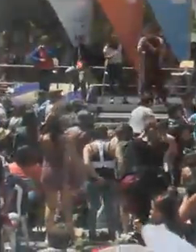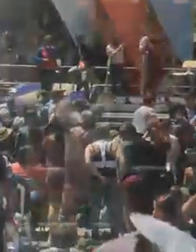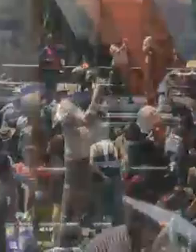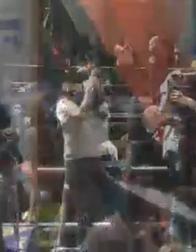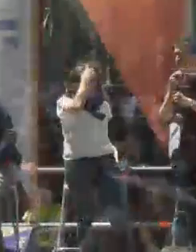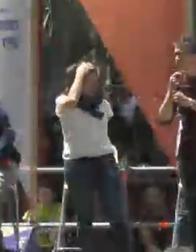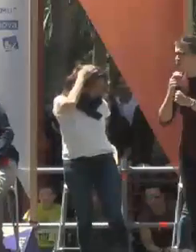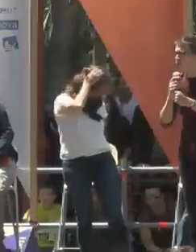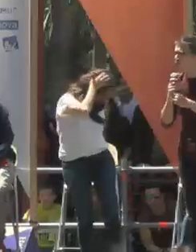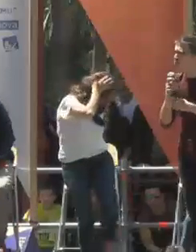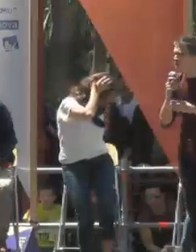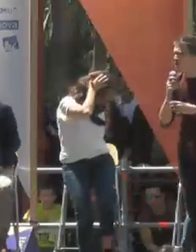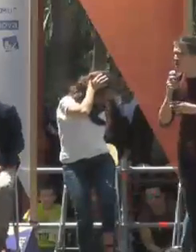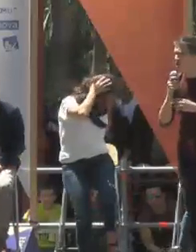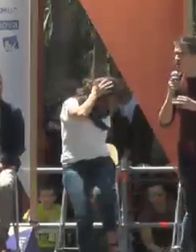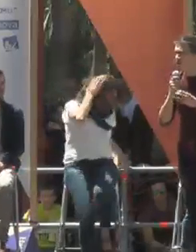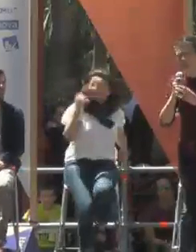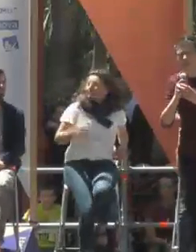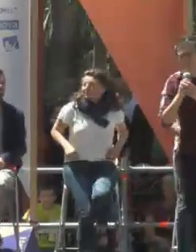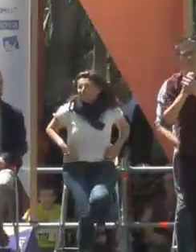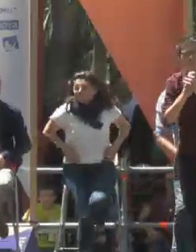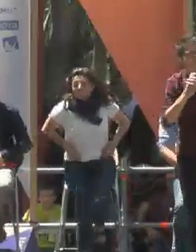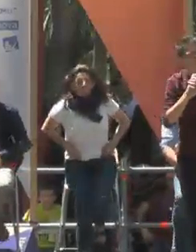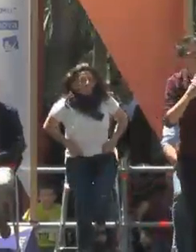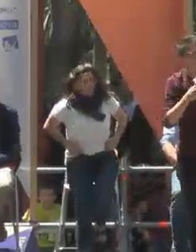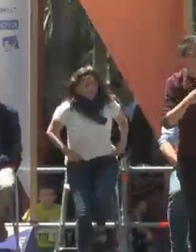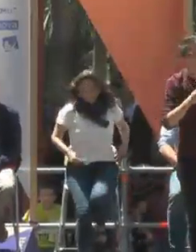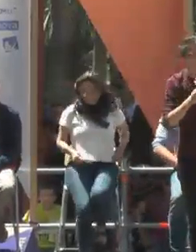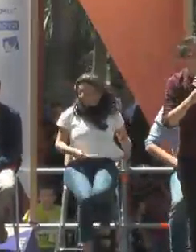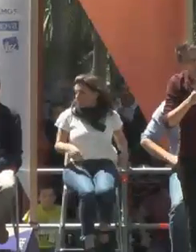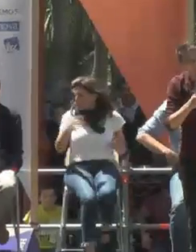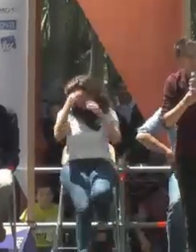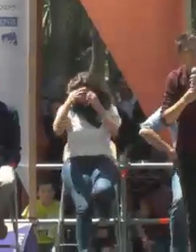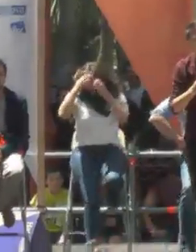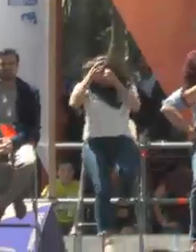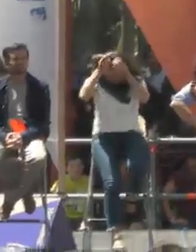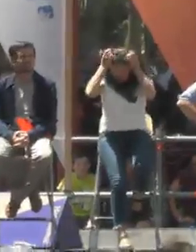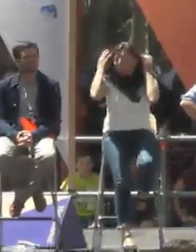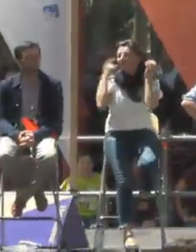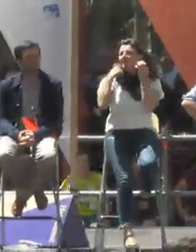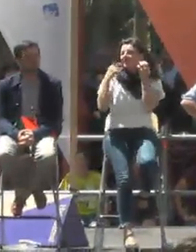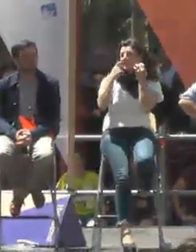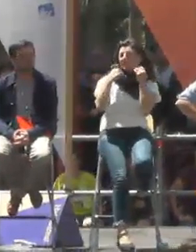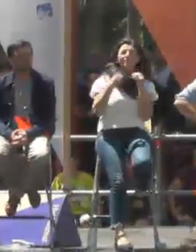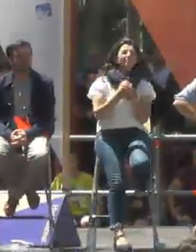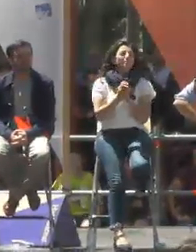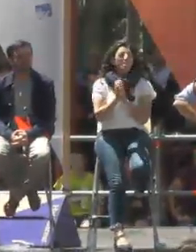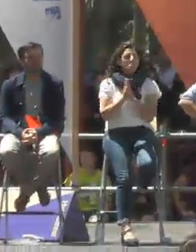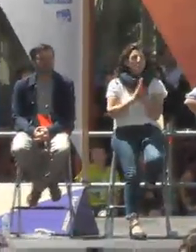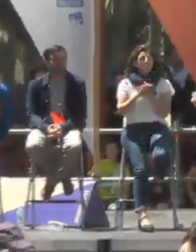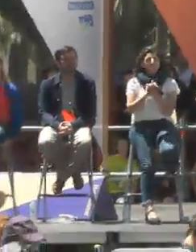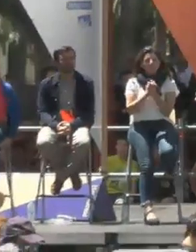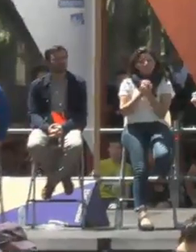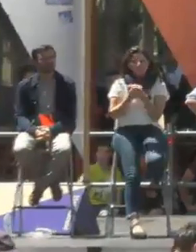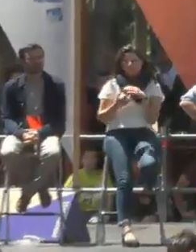Os dejo con un compañero que conocí hace ya mucho tiempo, siempre en primera línea y que sigue en primera línea, en